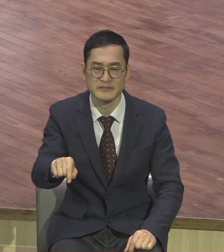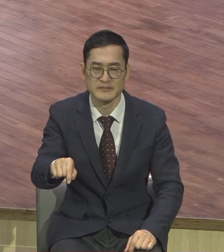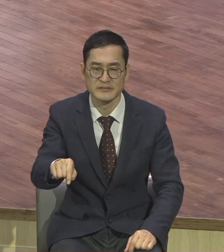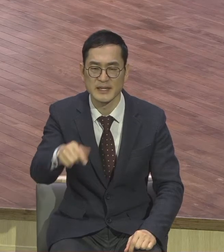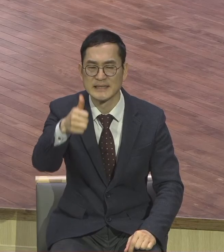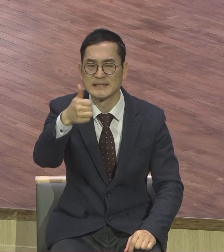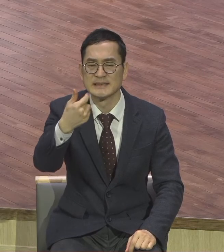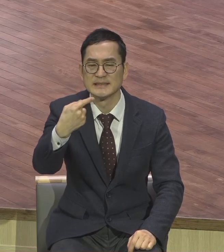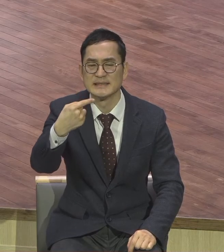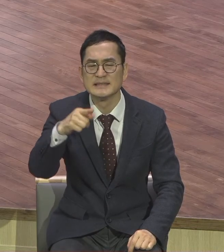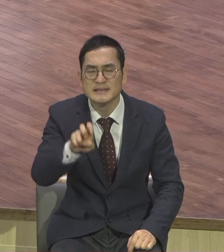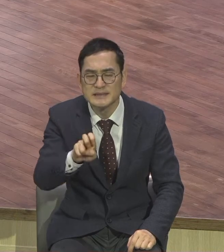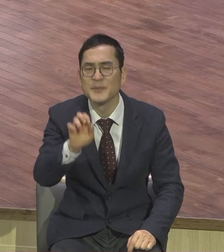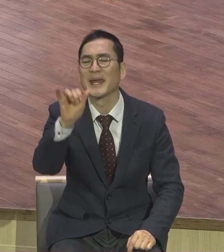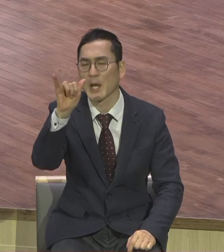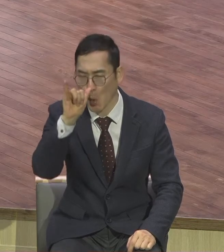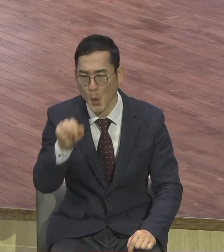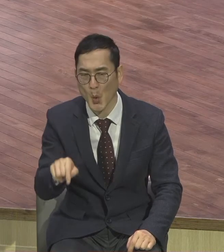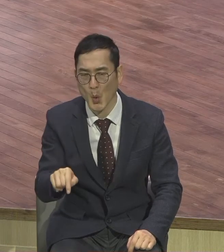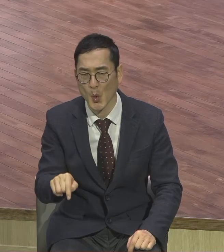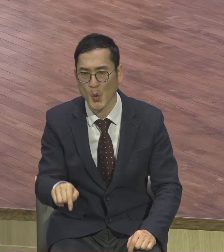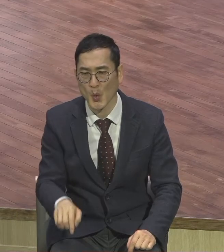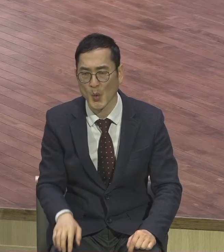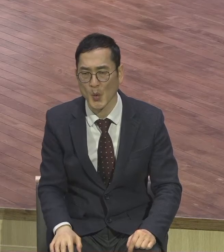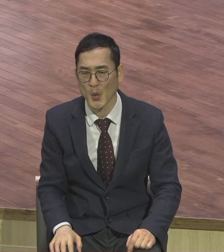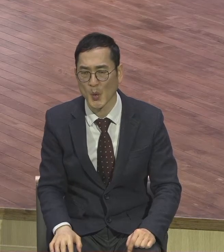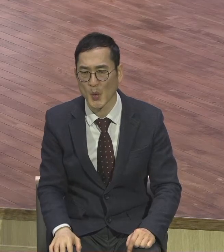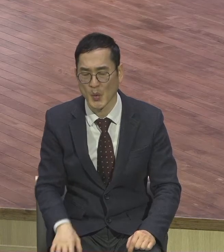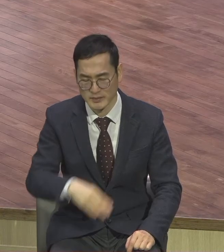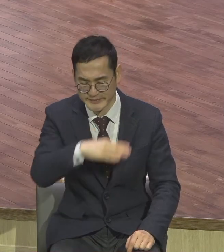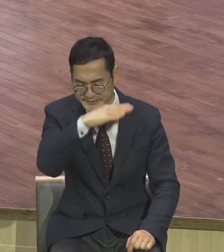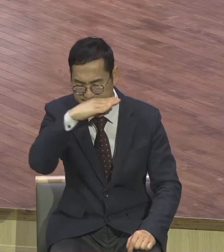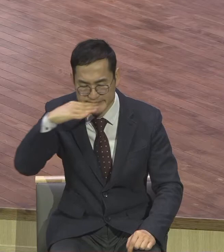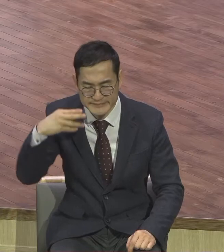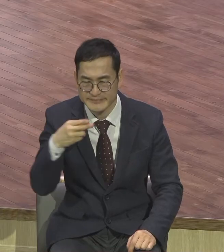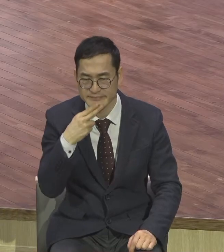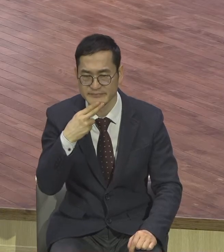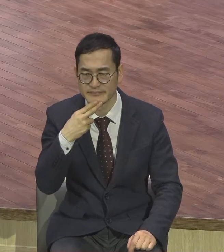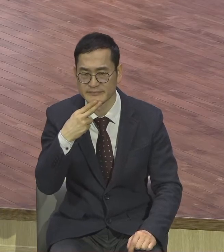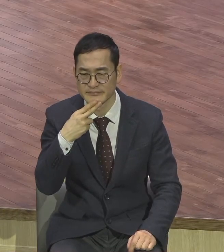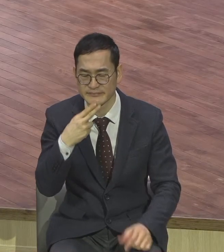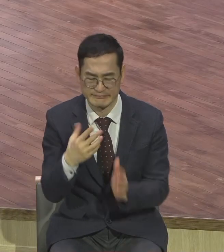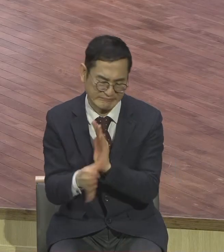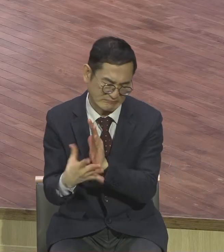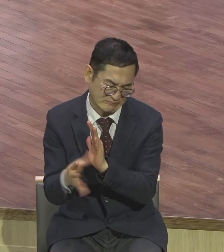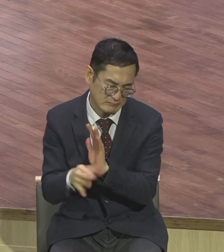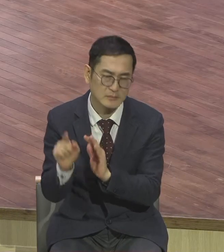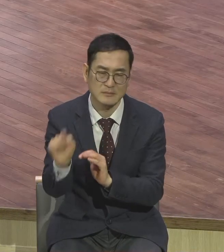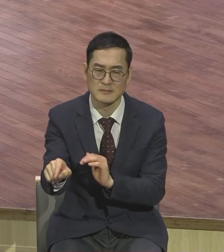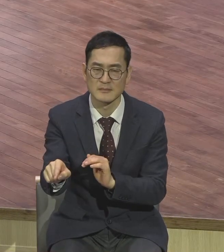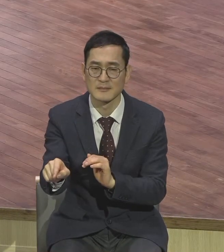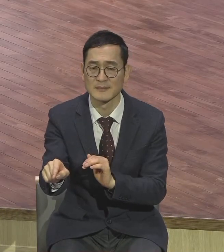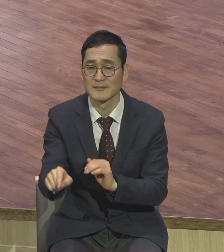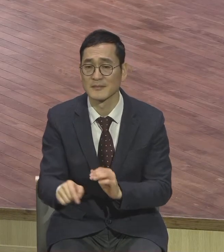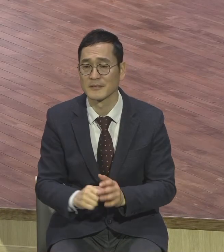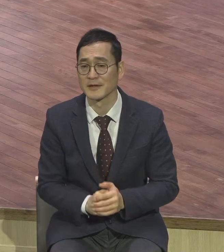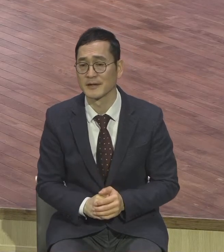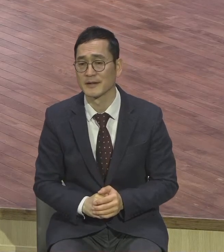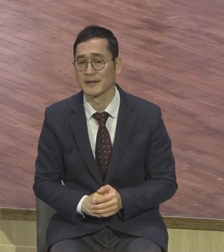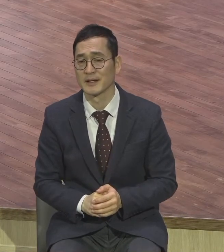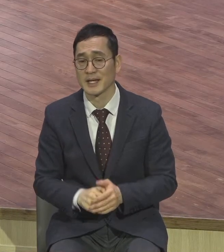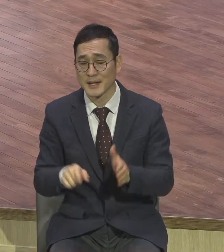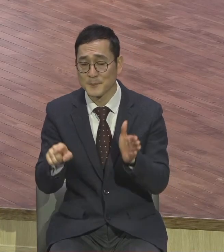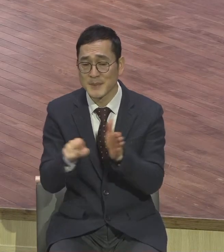삐뚤어진 세대로다 삐뚤어진 세대 이렇게 믿음이 없고